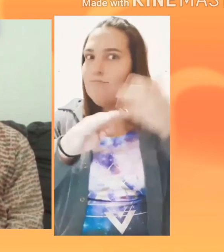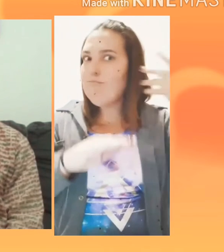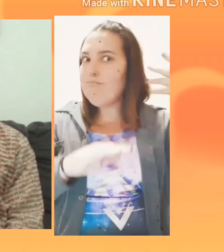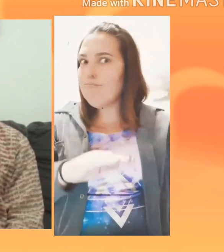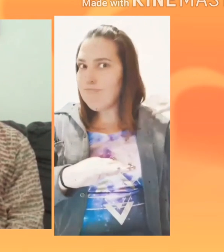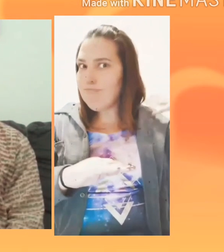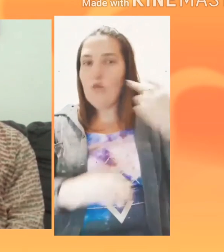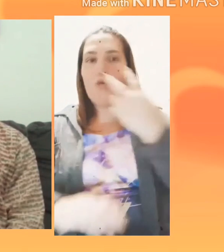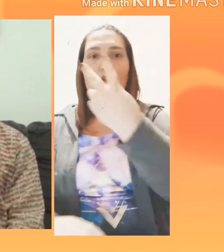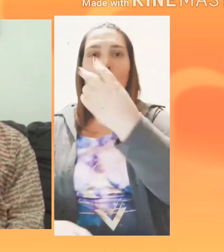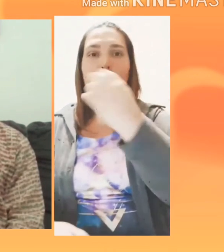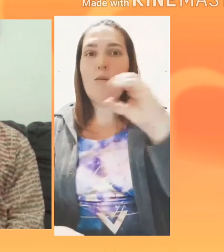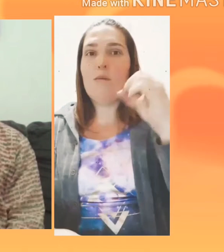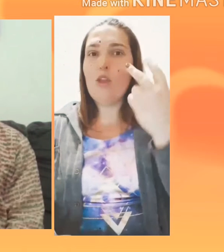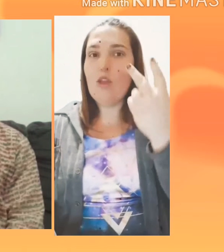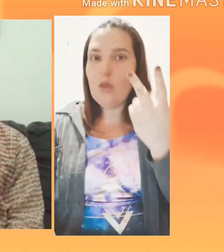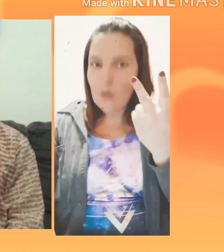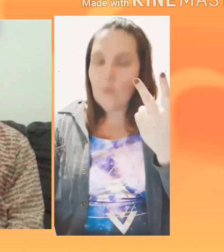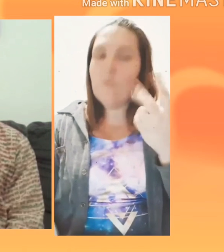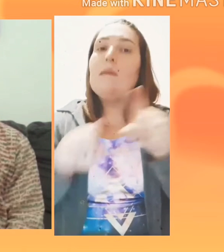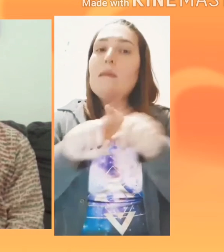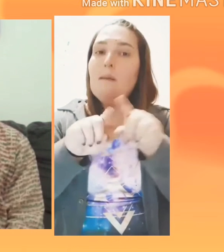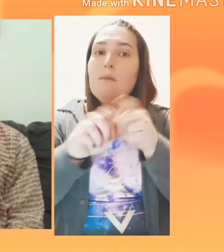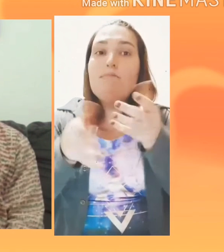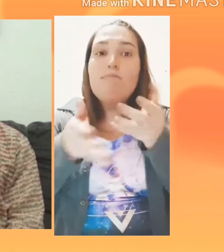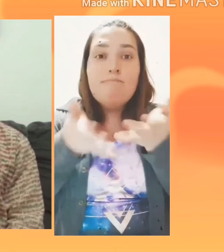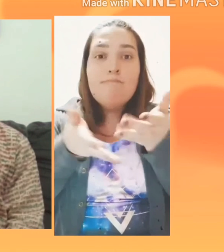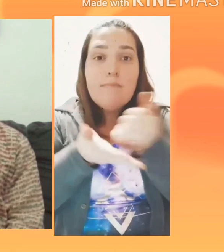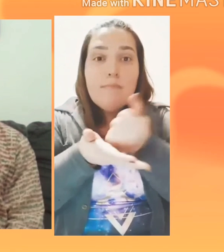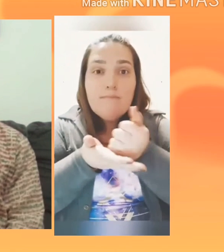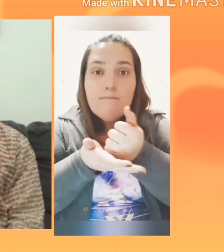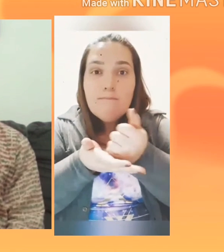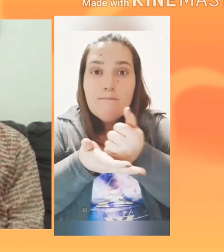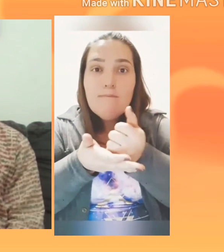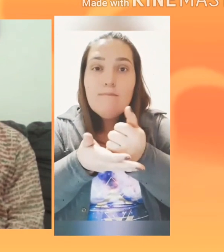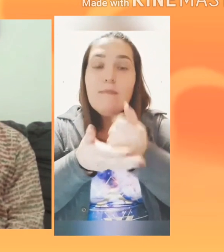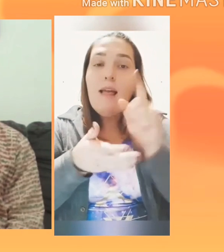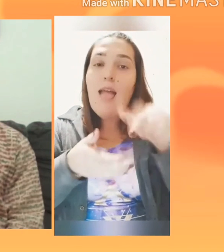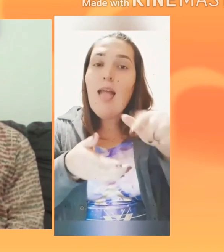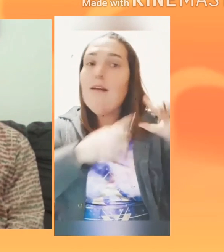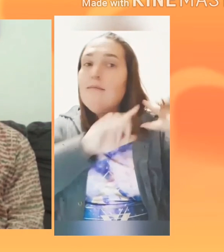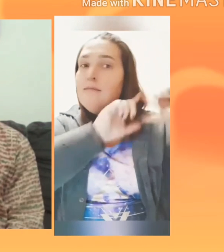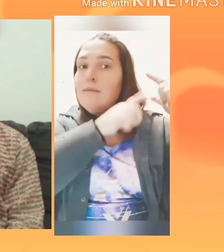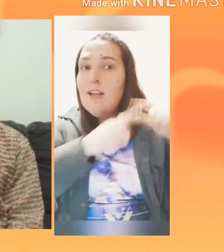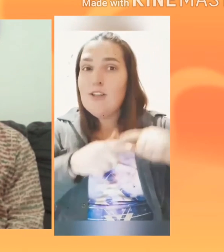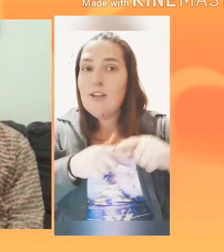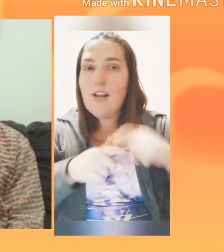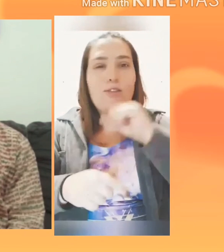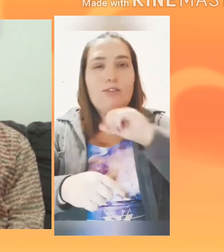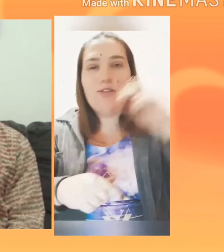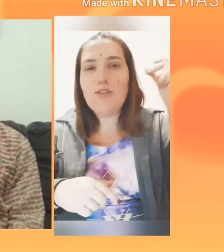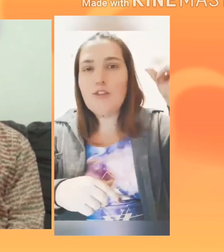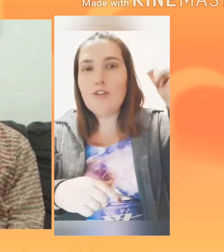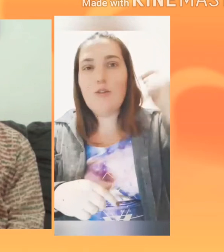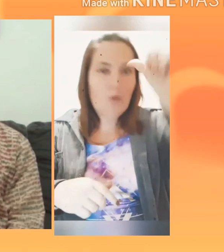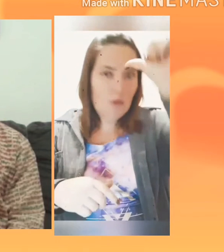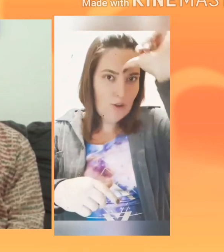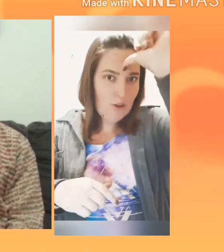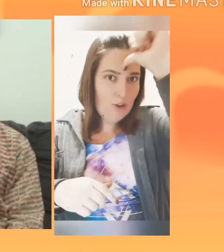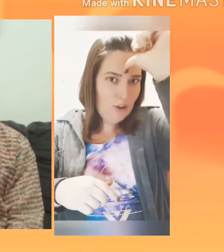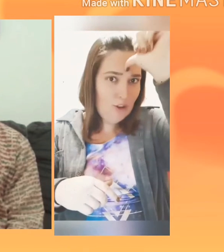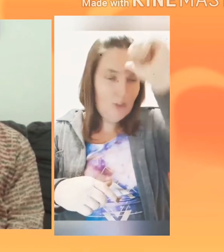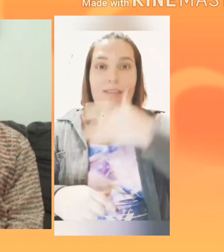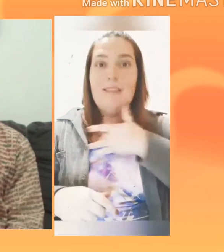Yoga desde 2002 e terapeuta ayurvédico. Eu trabalho também com um antigo sistema tradicional